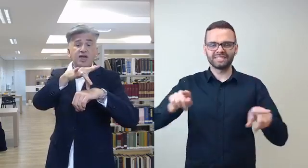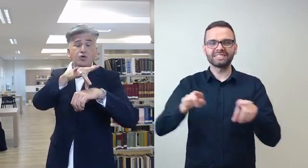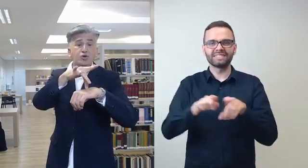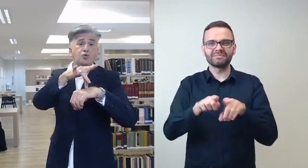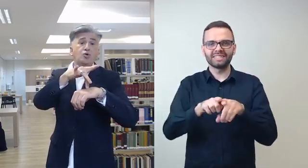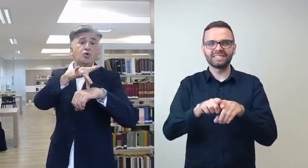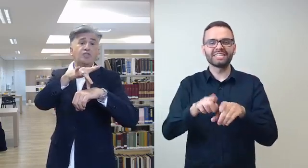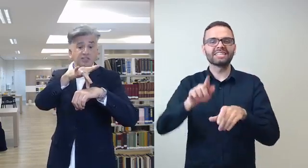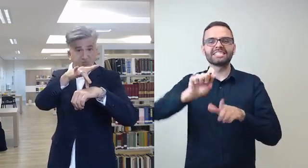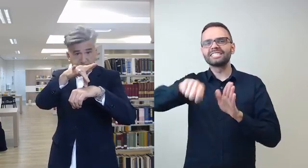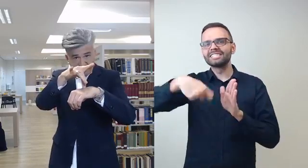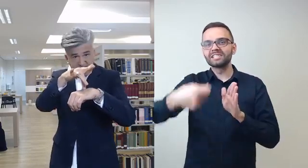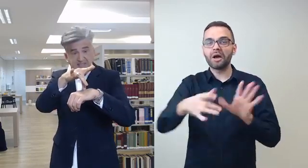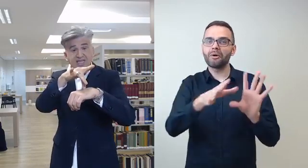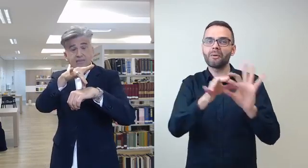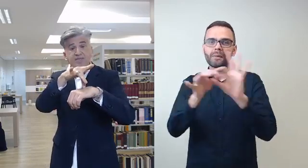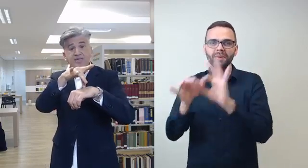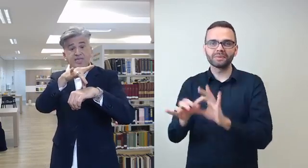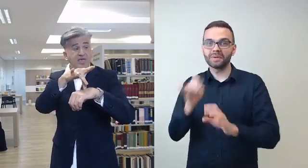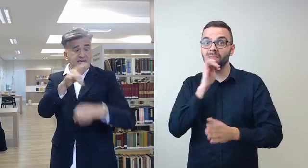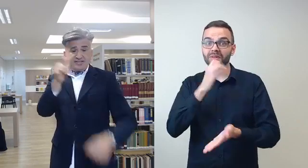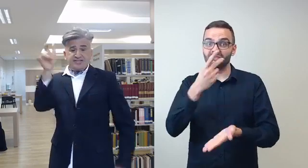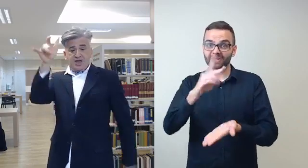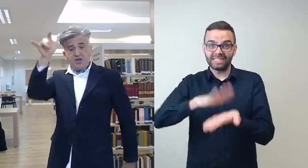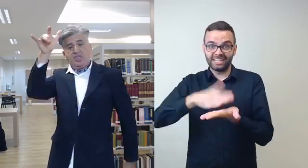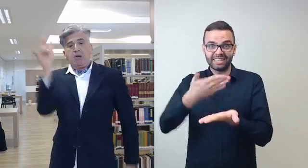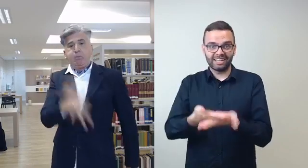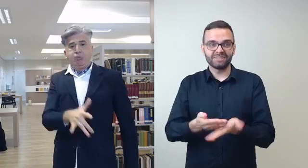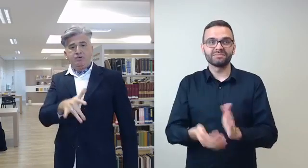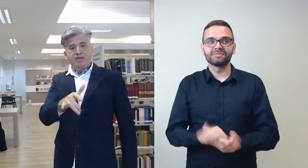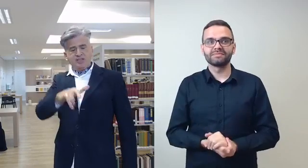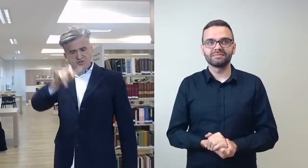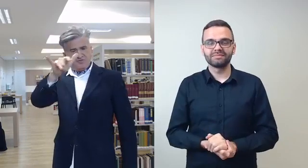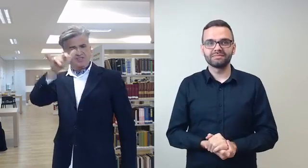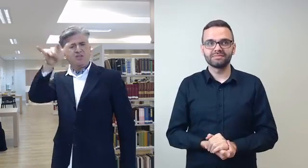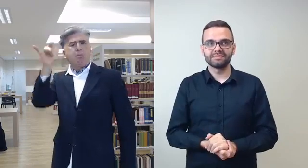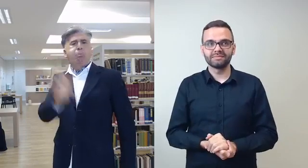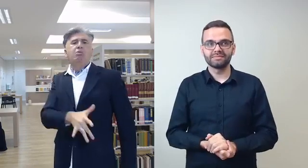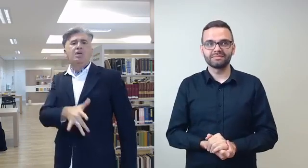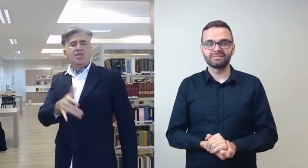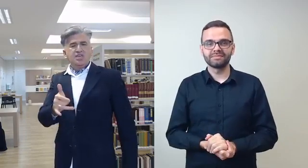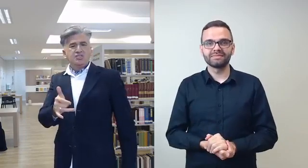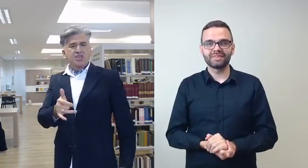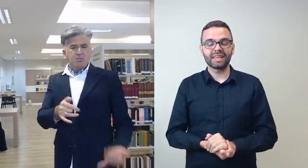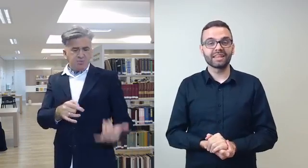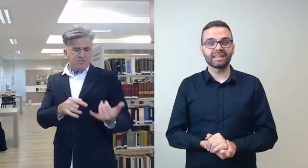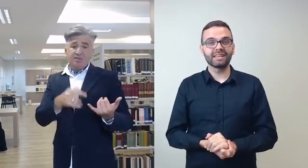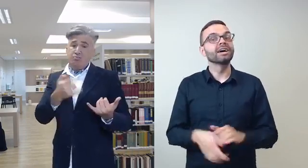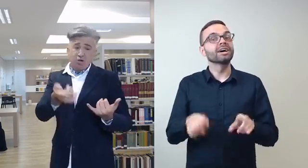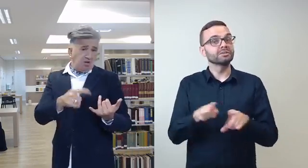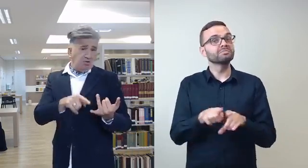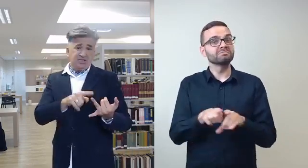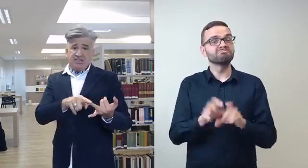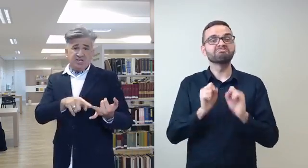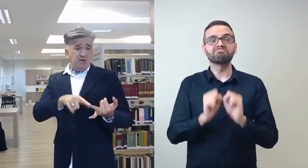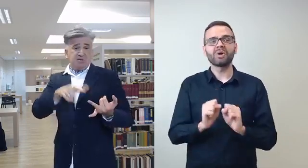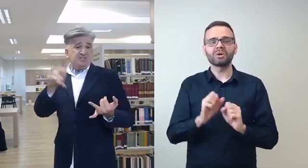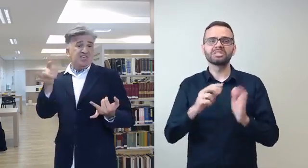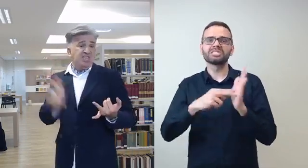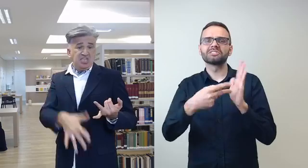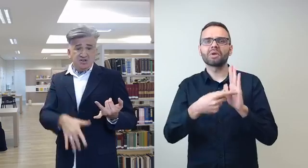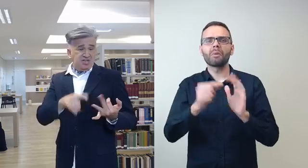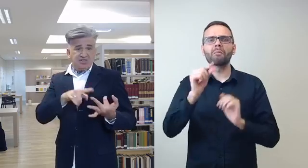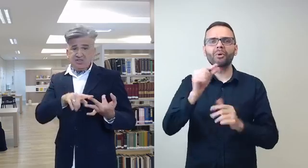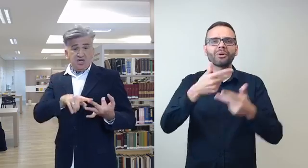de acordo com o contexto. Você que é intérprete aí, esse sinal aqui, ó, né? Que o surdo faz aqui, ó. Isso aqui pode ser pouca coisa, pode